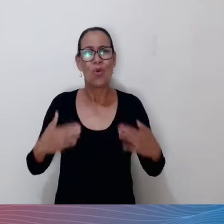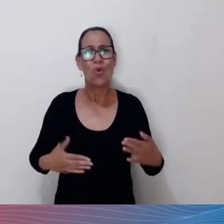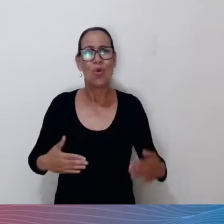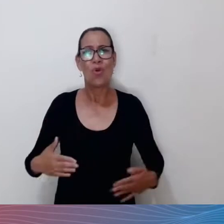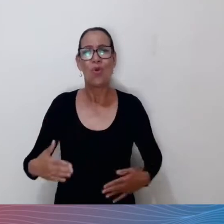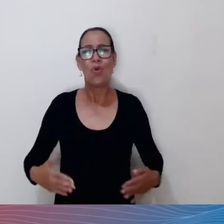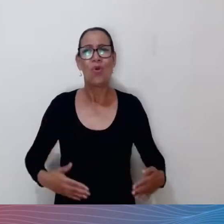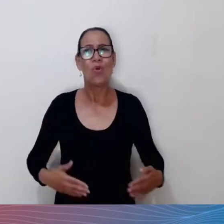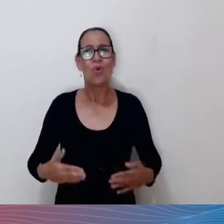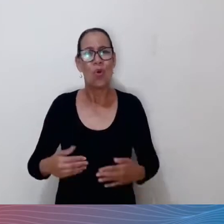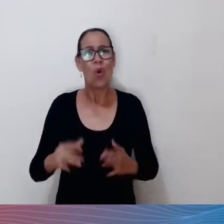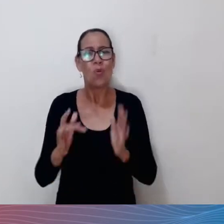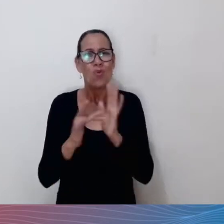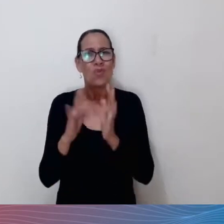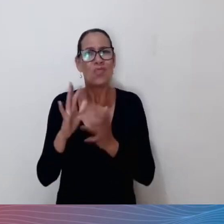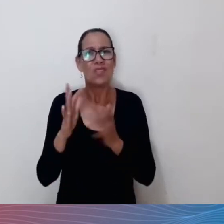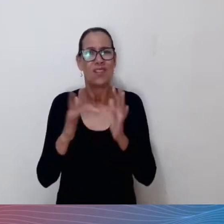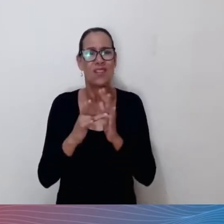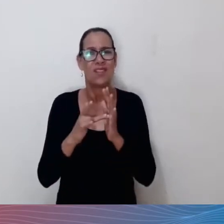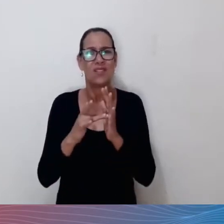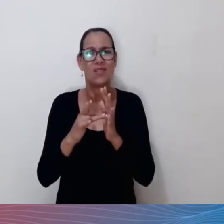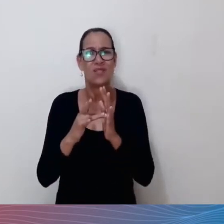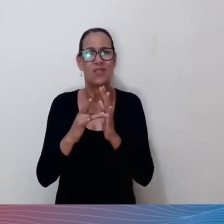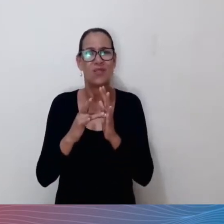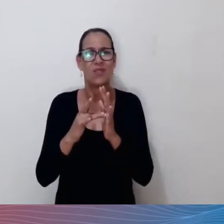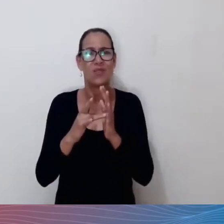pudéssemos ter acesso à graça.